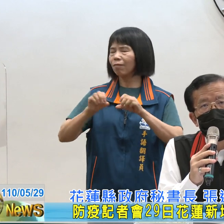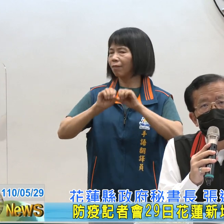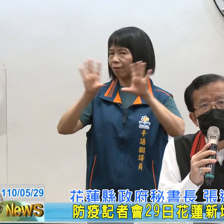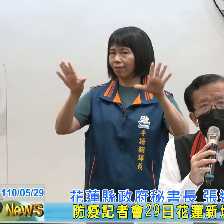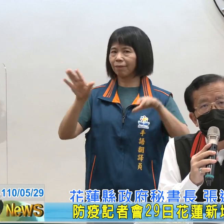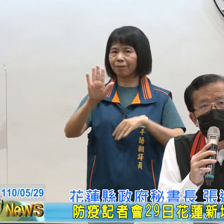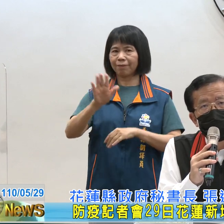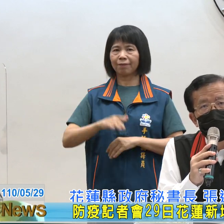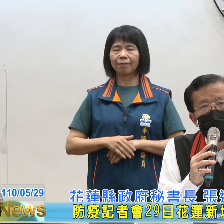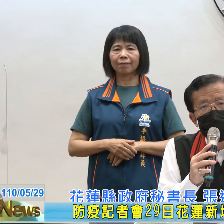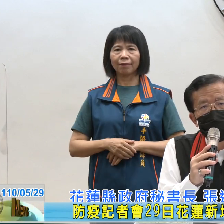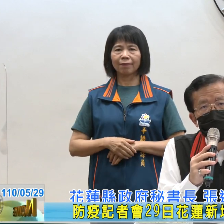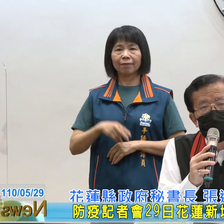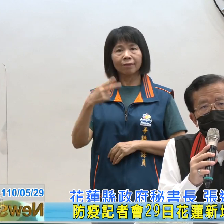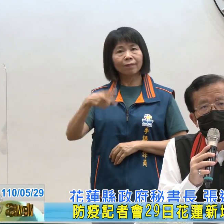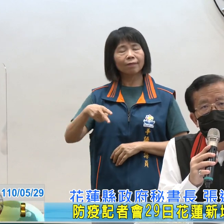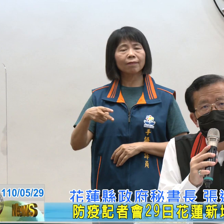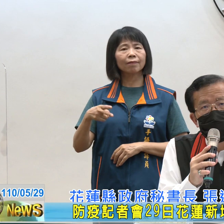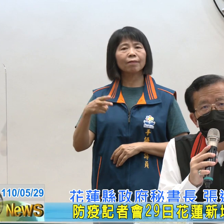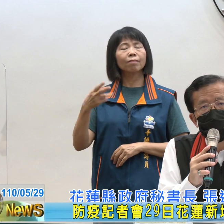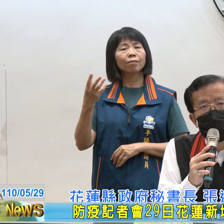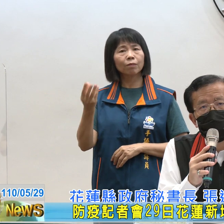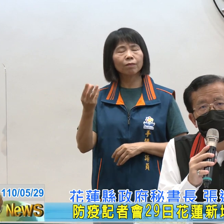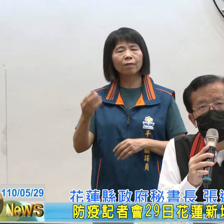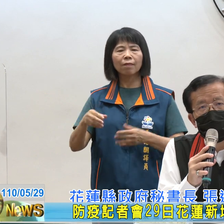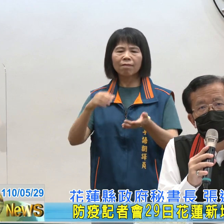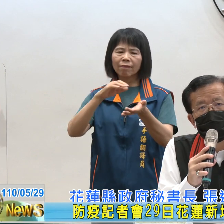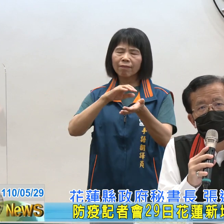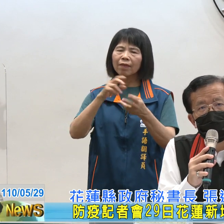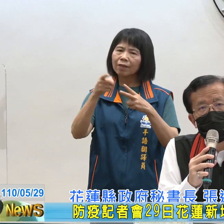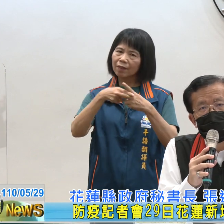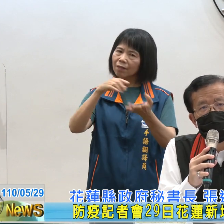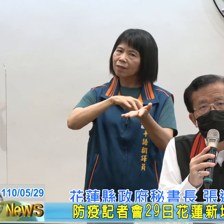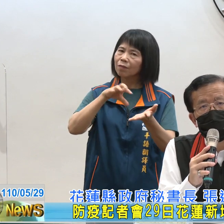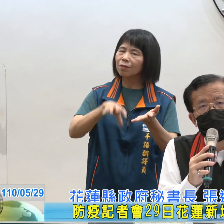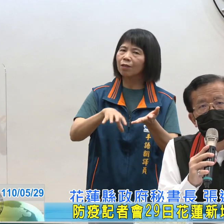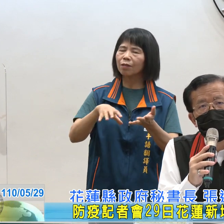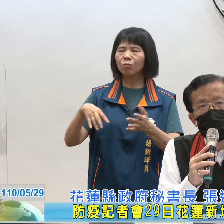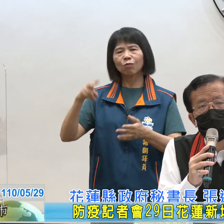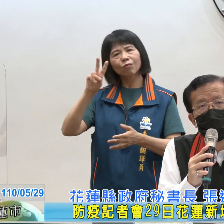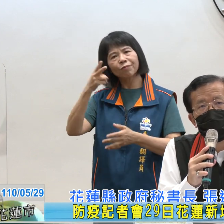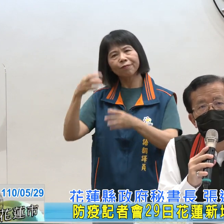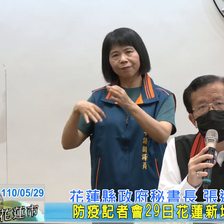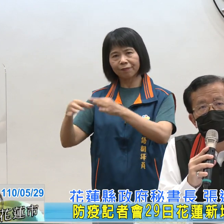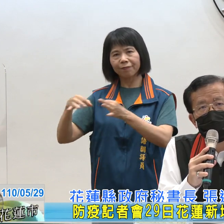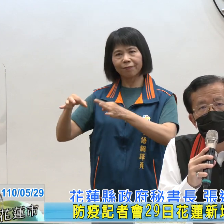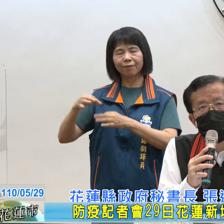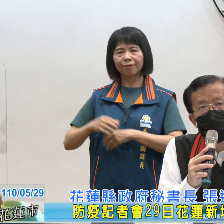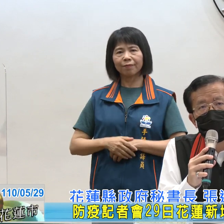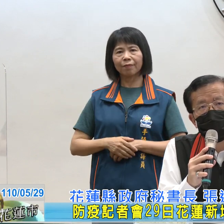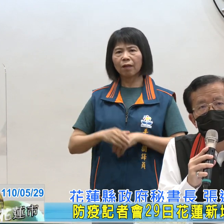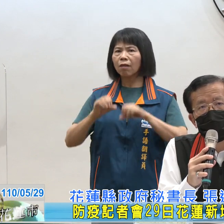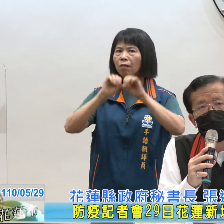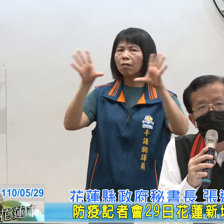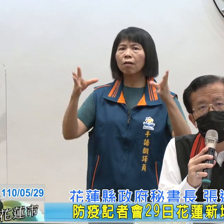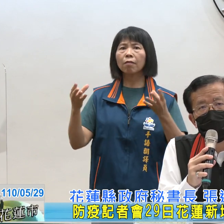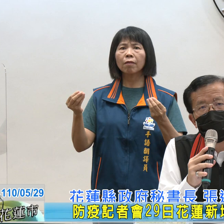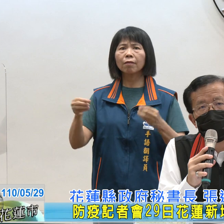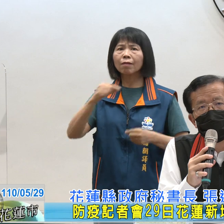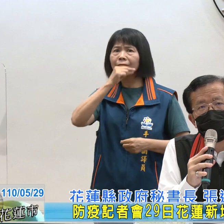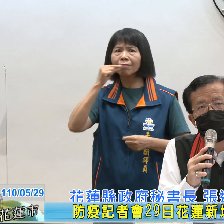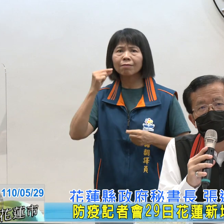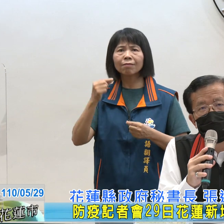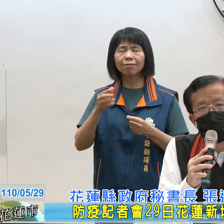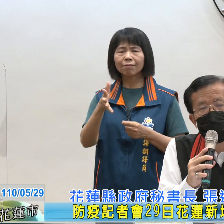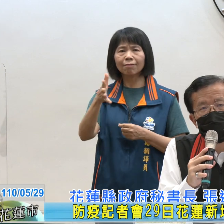些不管是诊所不管是商店，我们没有公布店